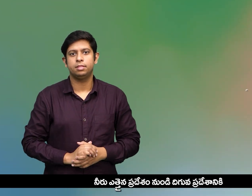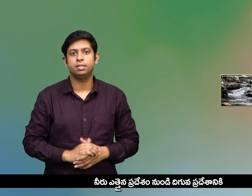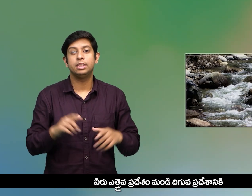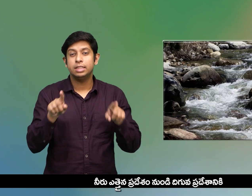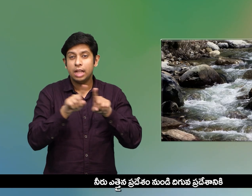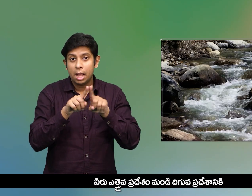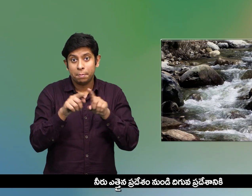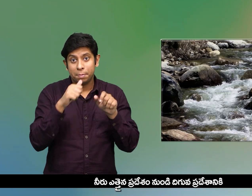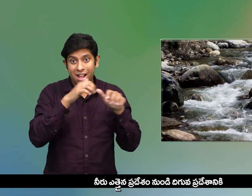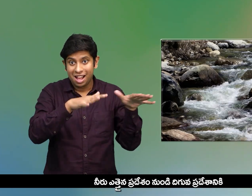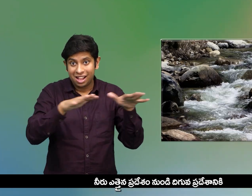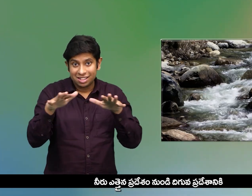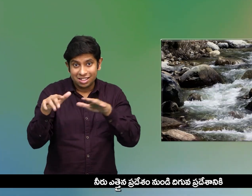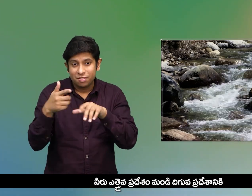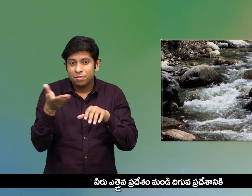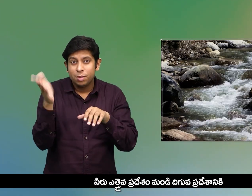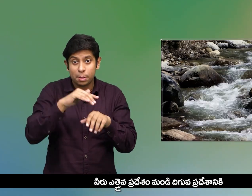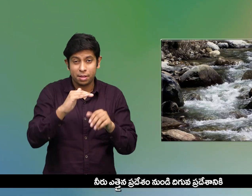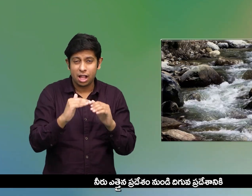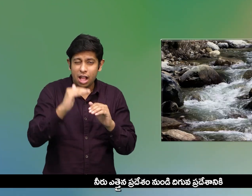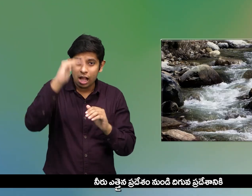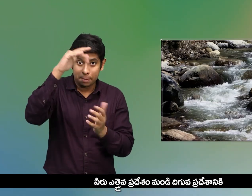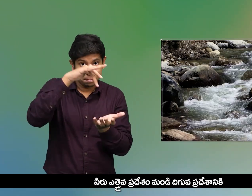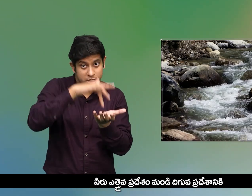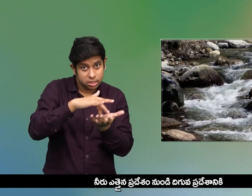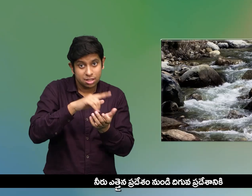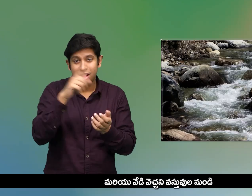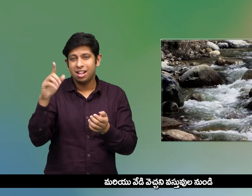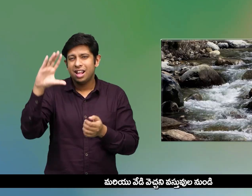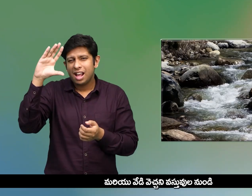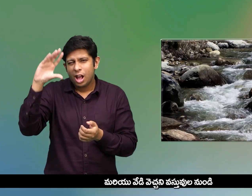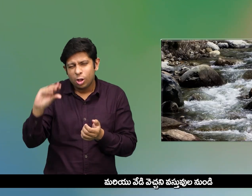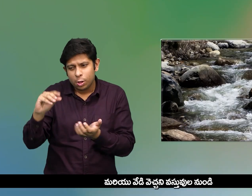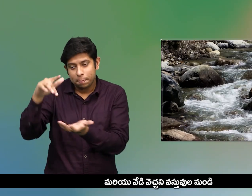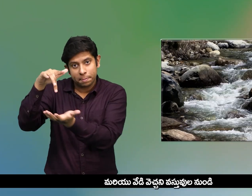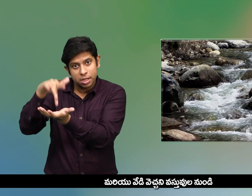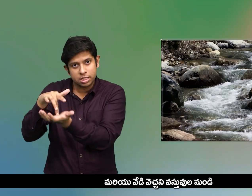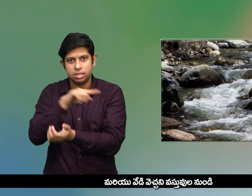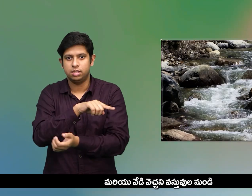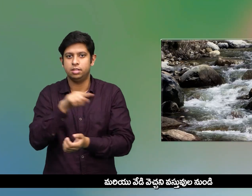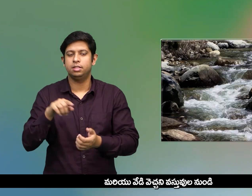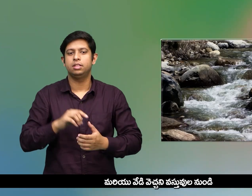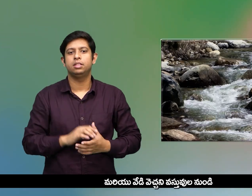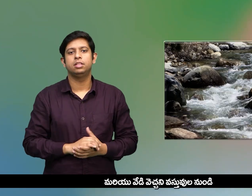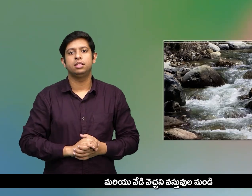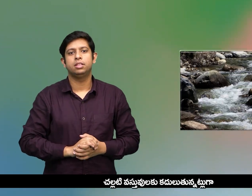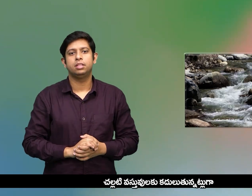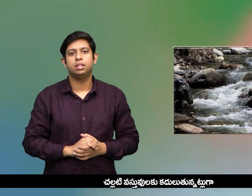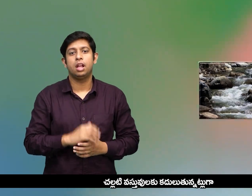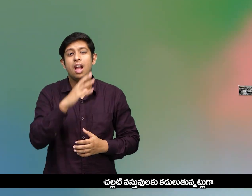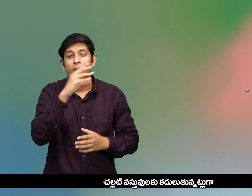నీరు ఎత్తైన ప్రదేశం నుండి దిగువ ప్రదేశానికి మరియు వేడి వెచ్చని వస్తువుల నుండి చల్లటి